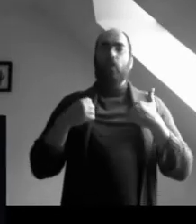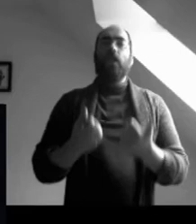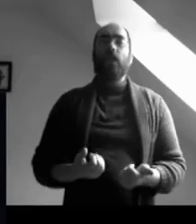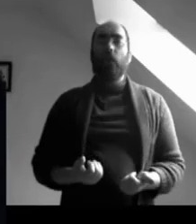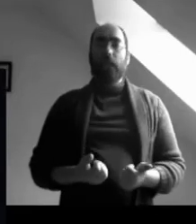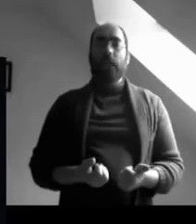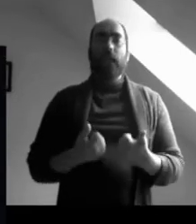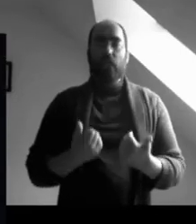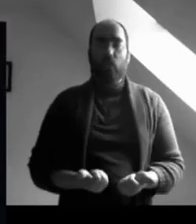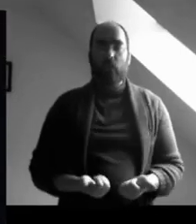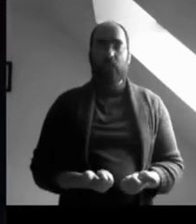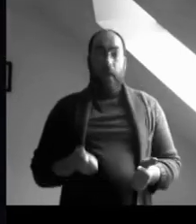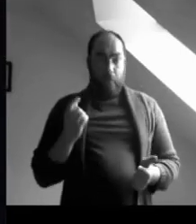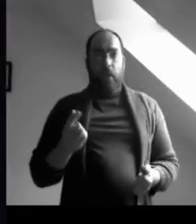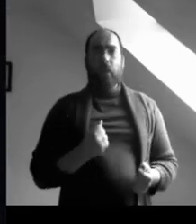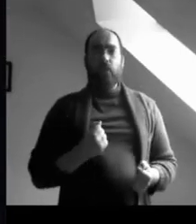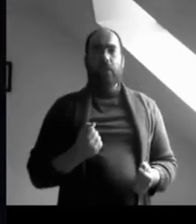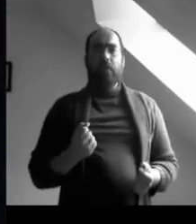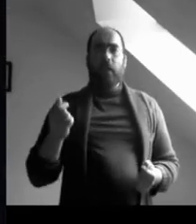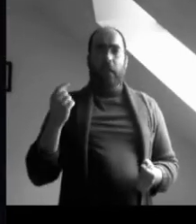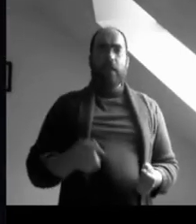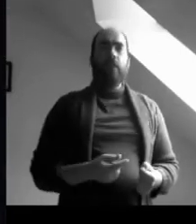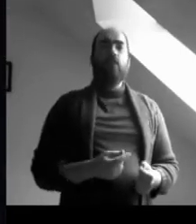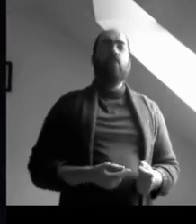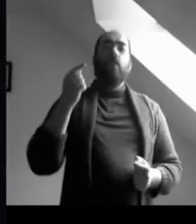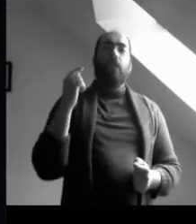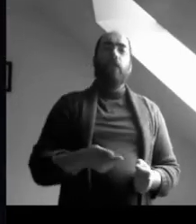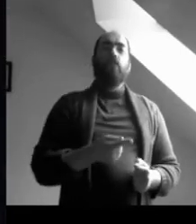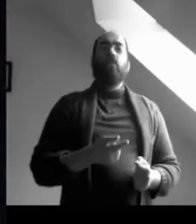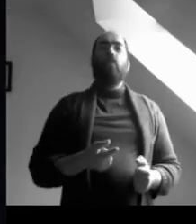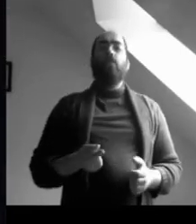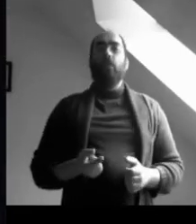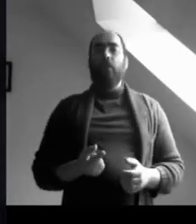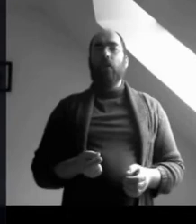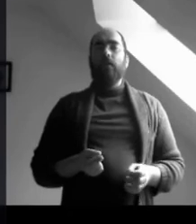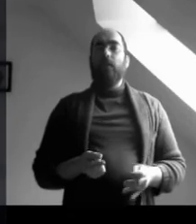tension généreuse et riche en rebondissements. La meilleure idée du film reste avant tout de faire de